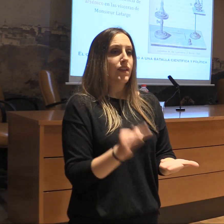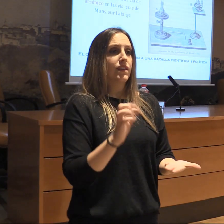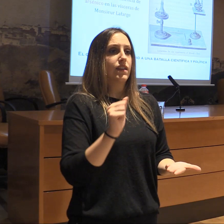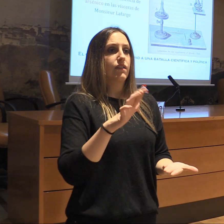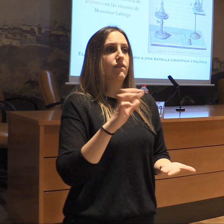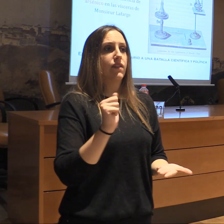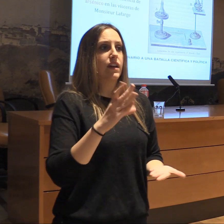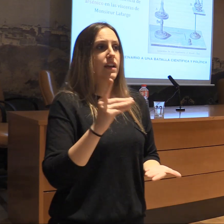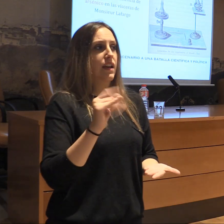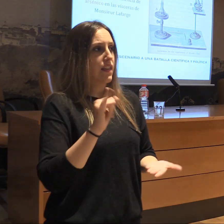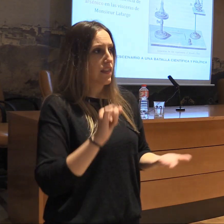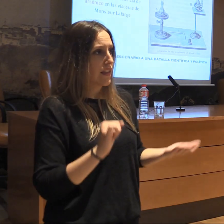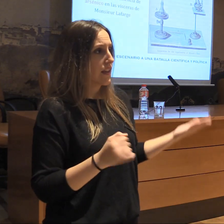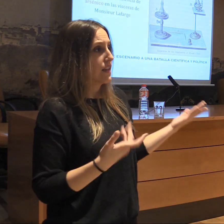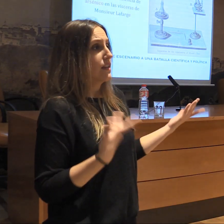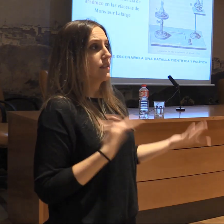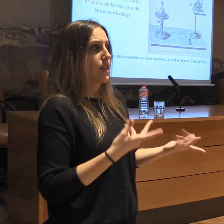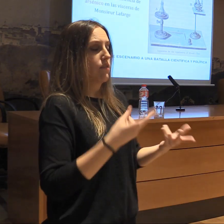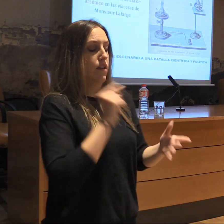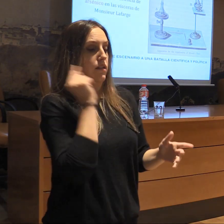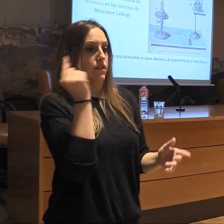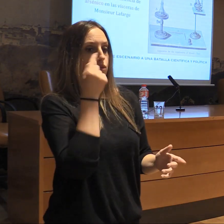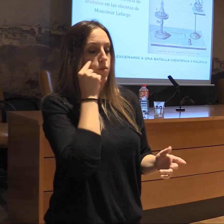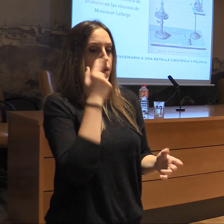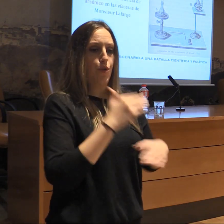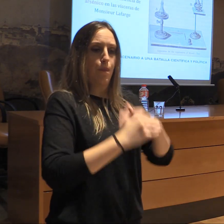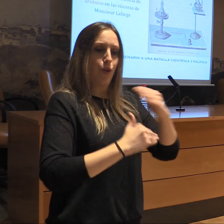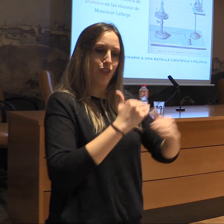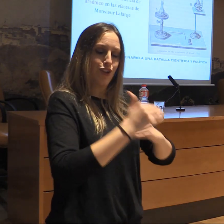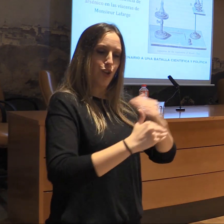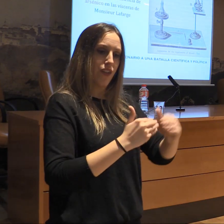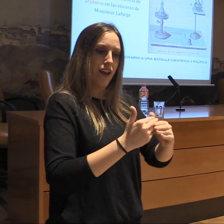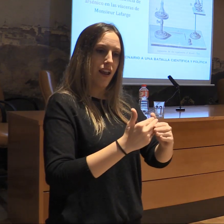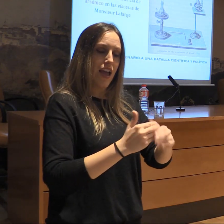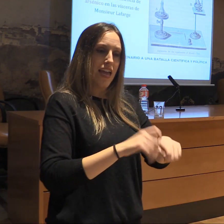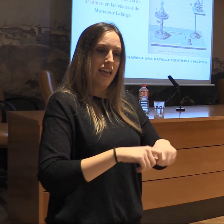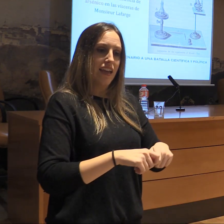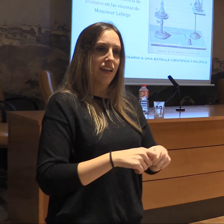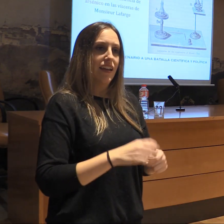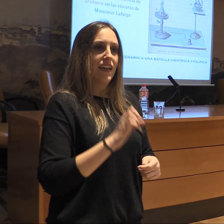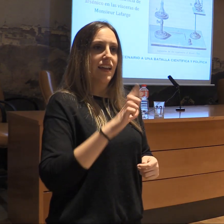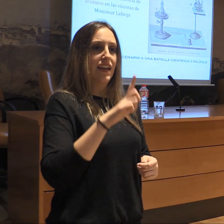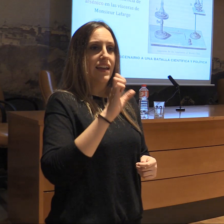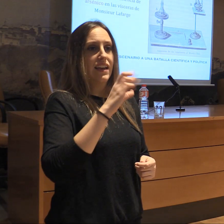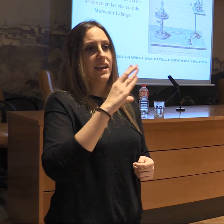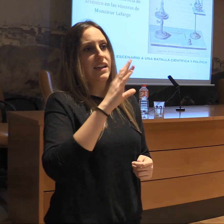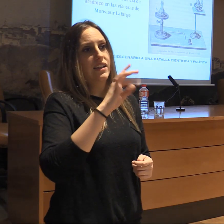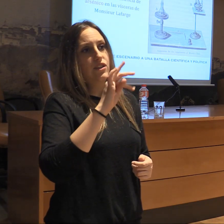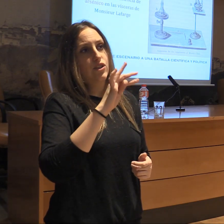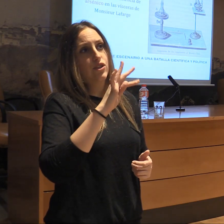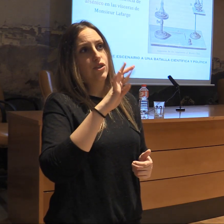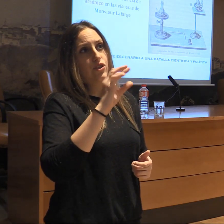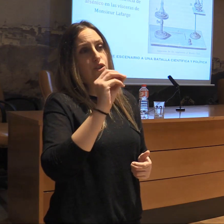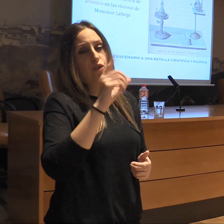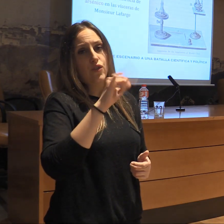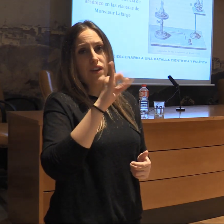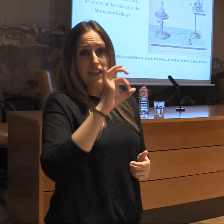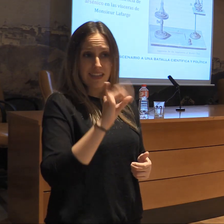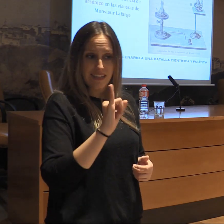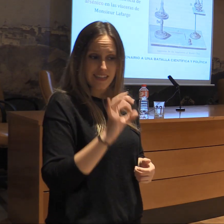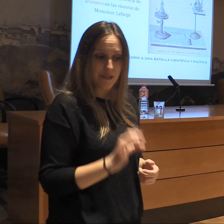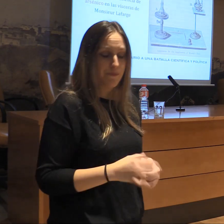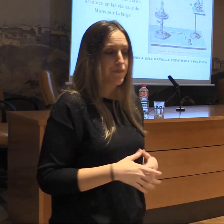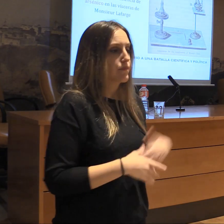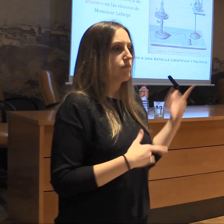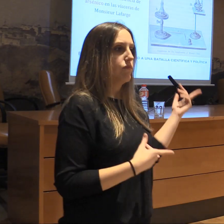los procesos de la electrólisis y mandó a este ayudante suyo que puso a punto este test que era extraordinariamente preciso